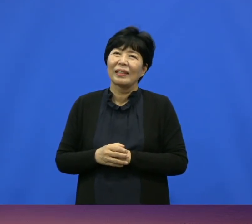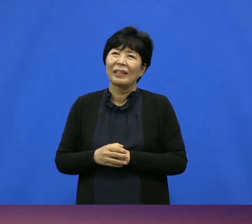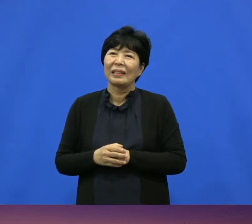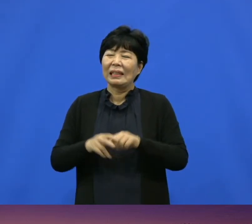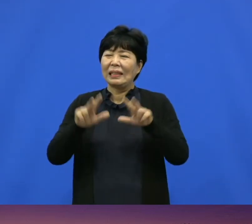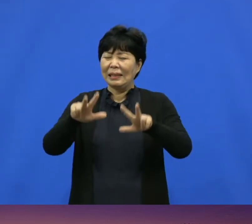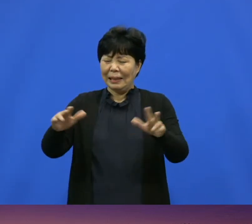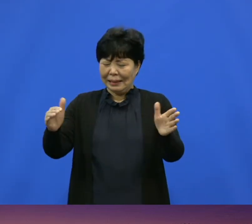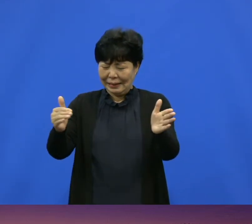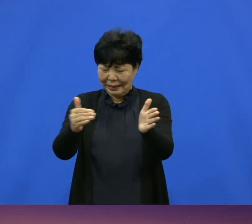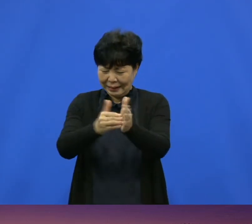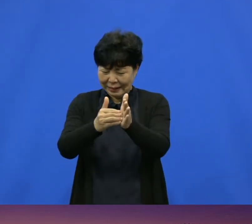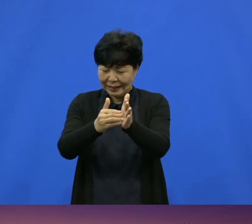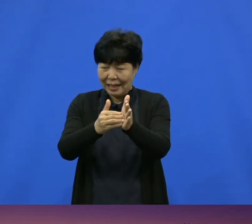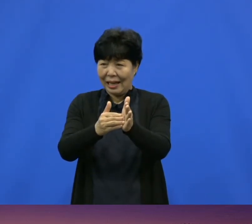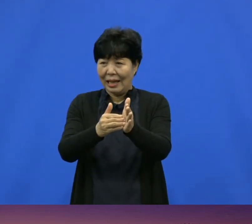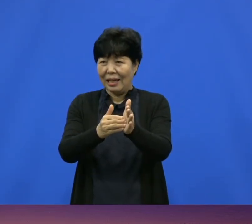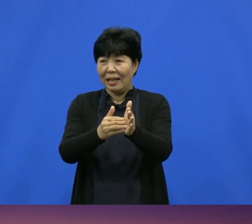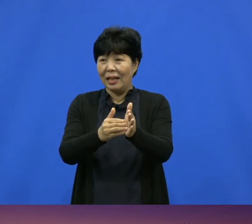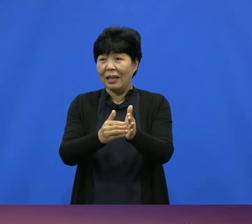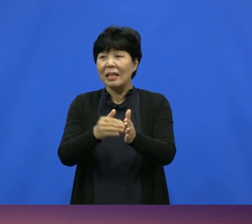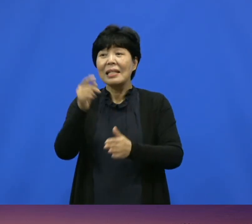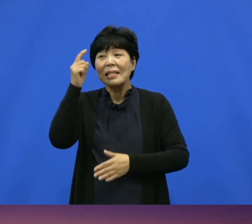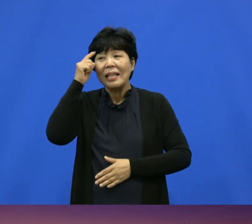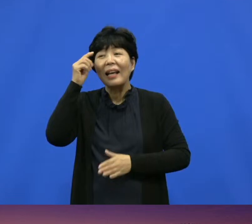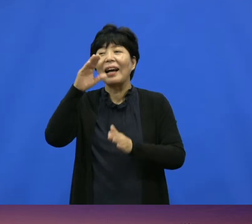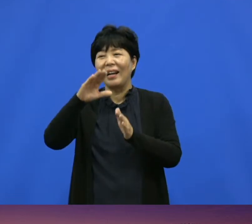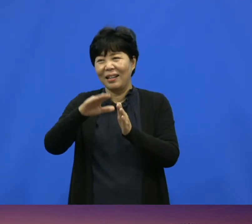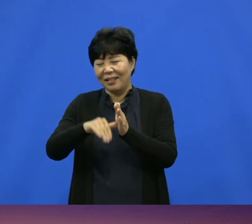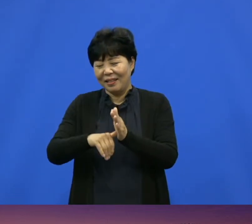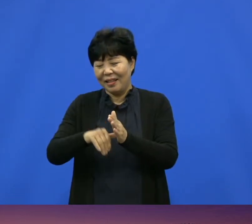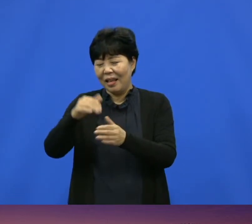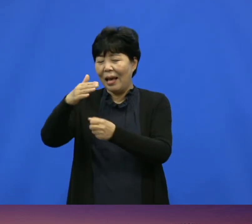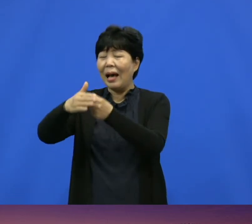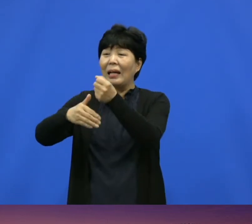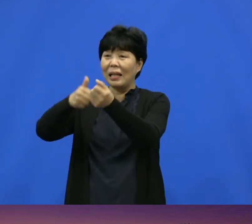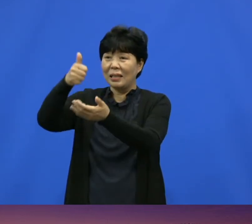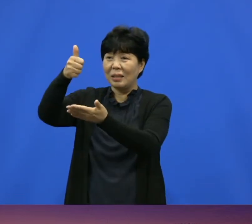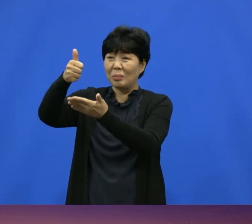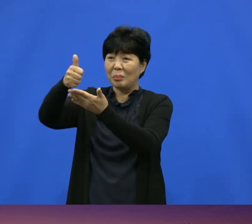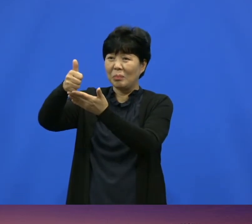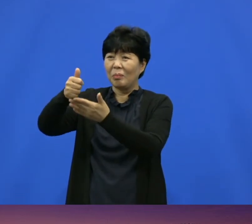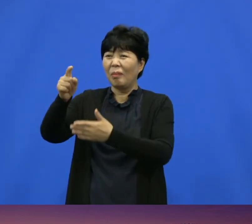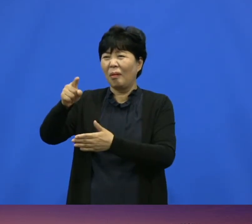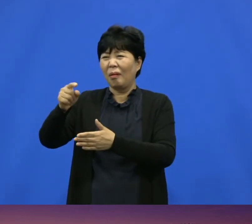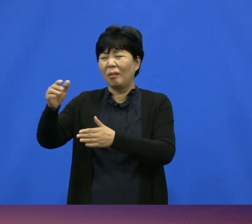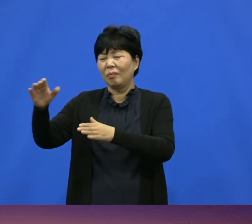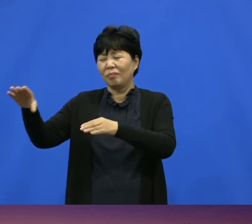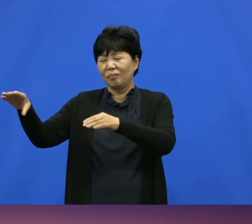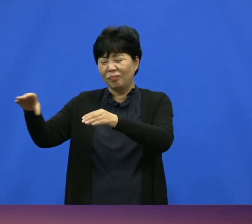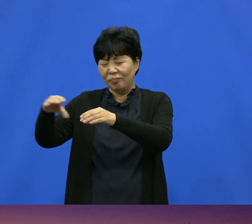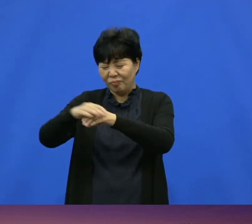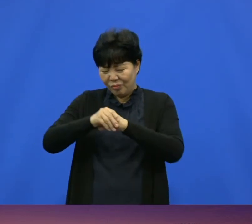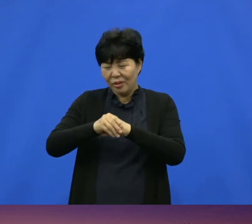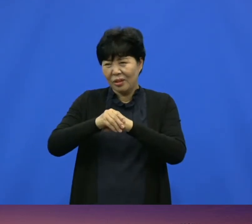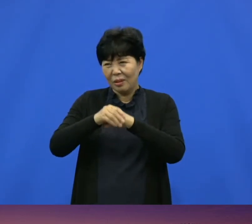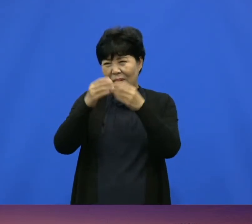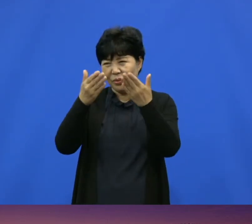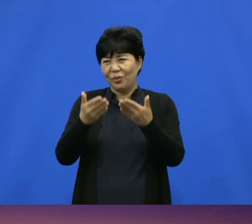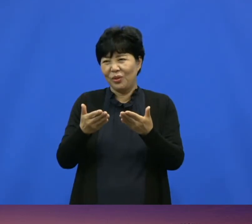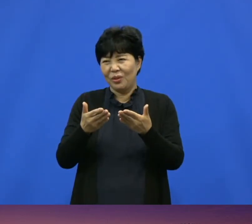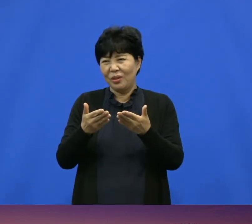끝장이에요. 근데 뭐예요? 하나님은 넘어지나 아주 넘어지지 않도록 다시 붙들어주시는